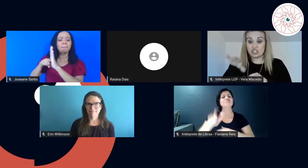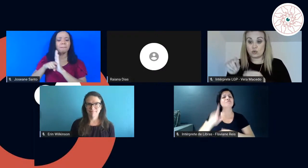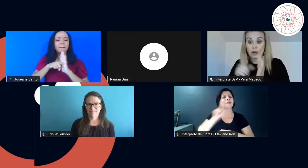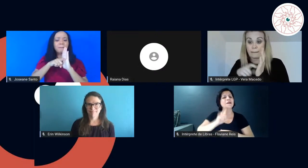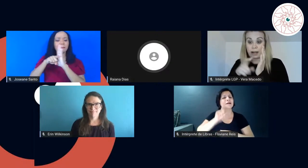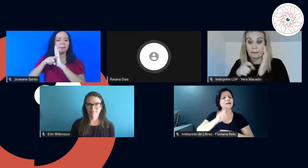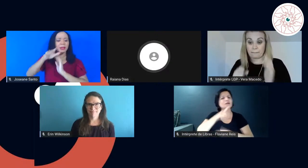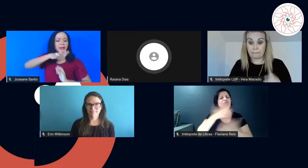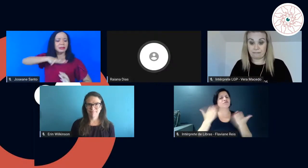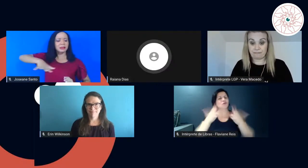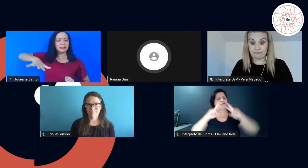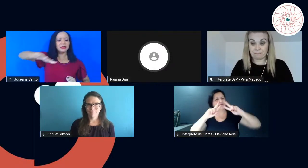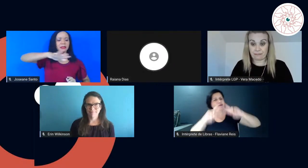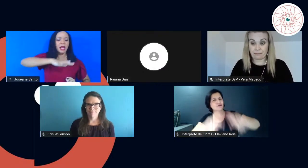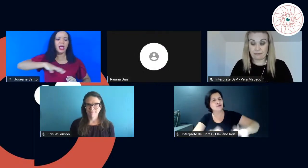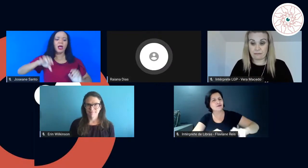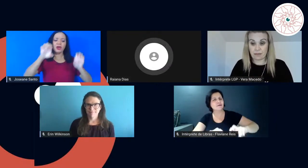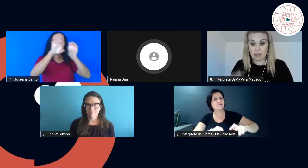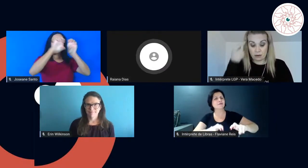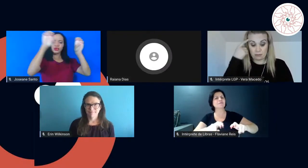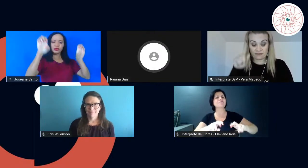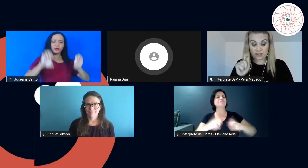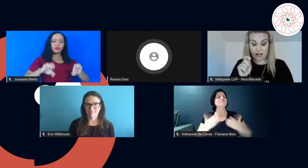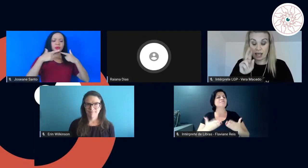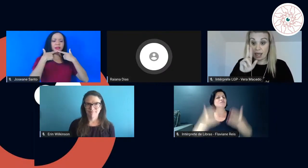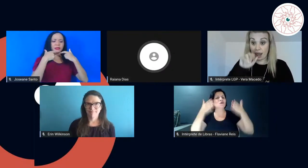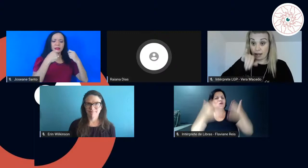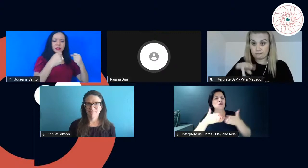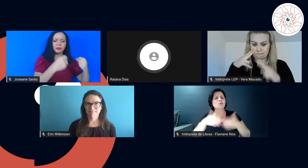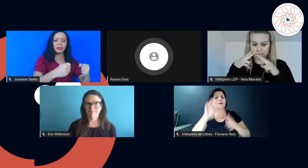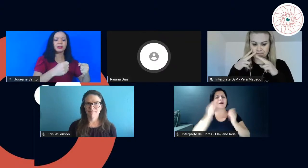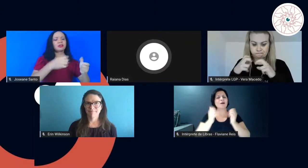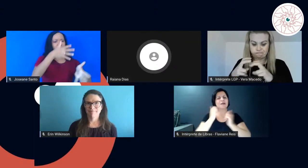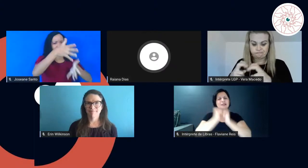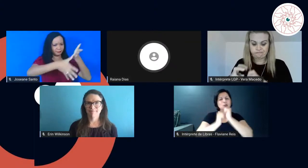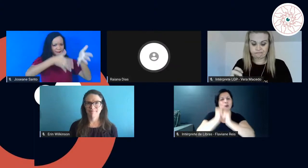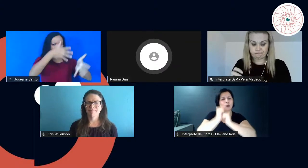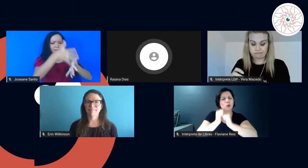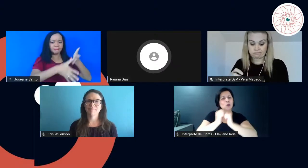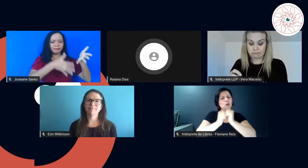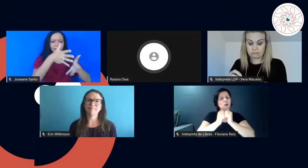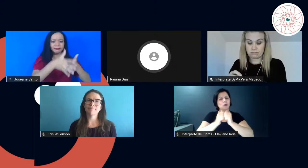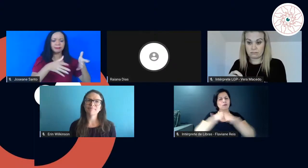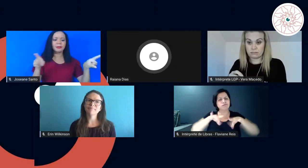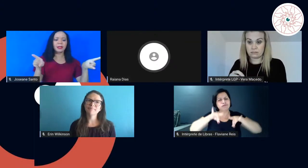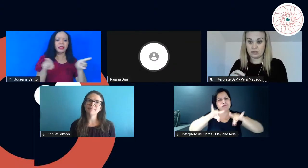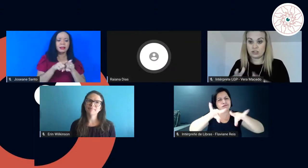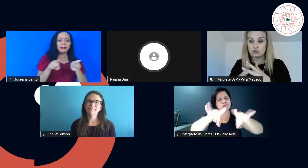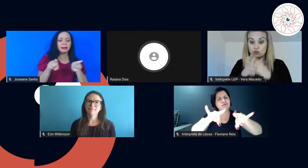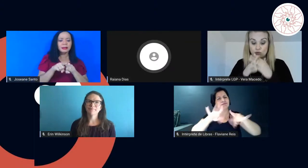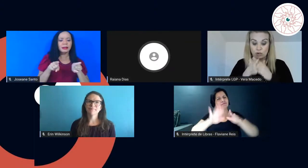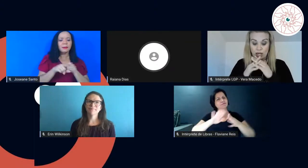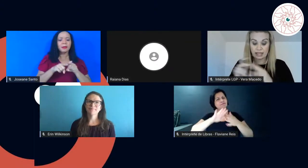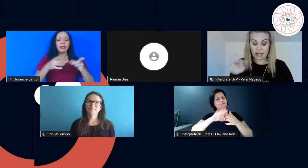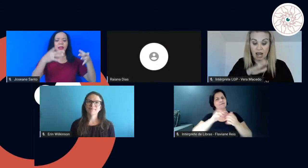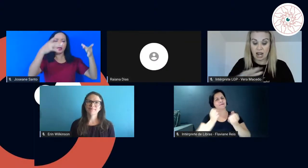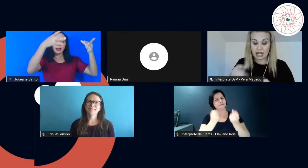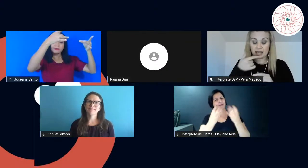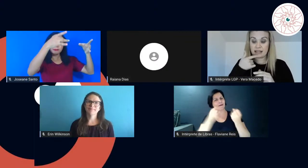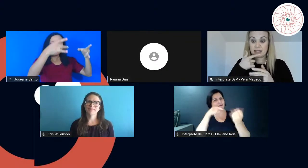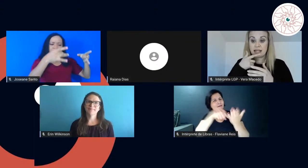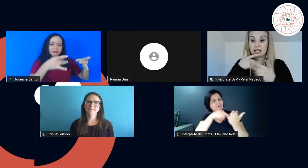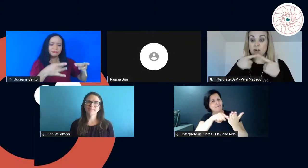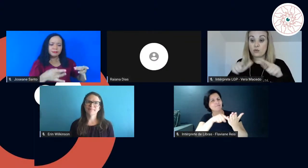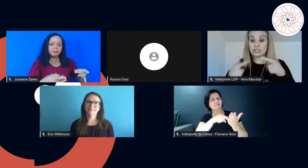México. A professora Eren, ela pesquisa, ela tem a sua pesquisa estruturada na área da linguística de